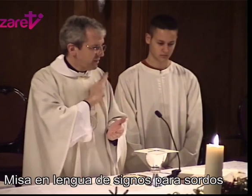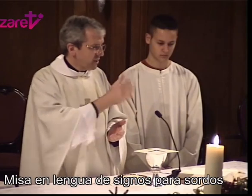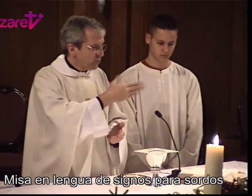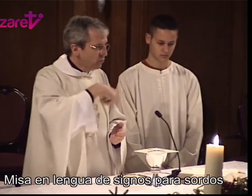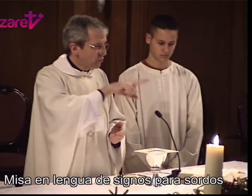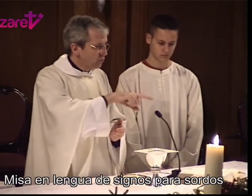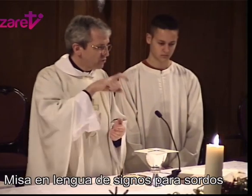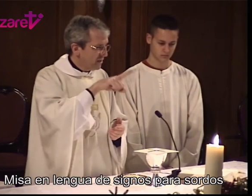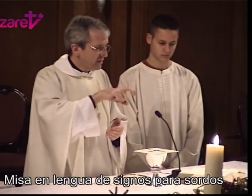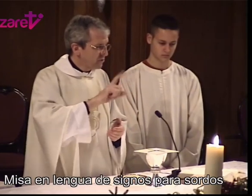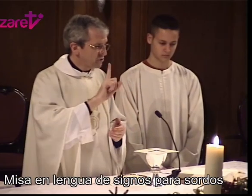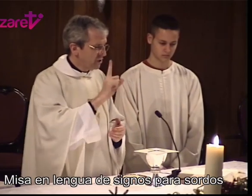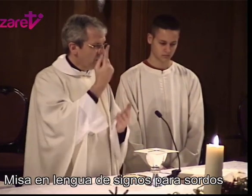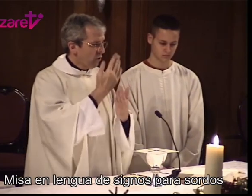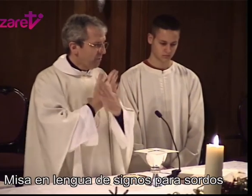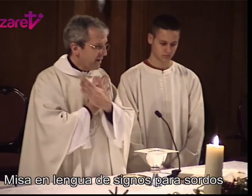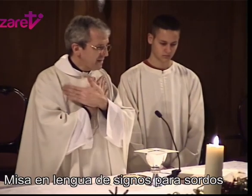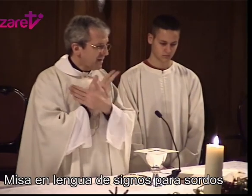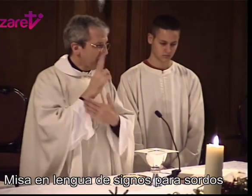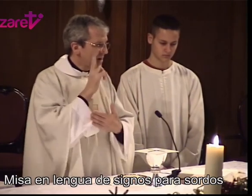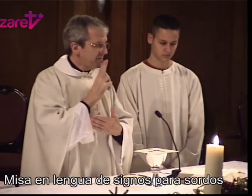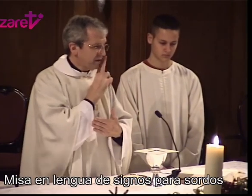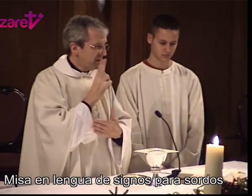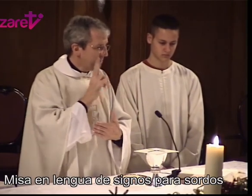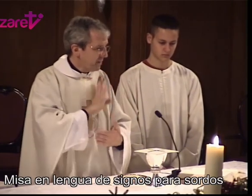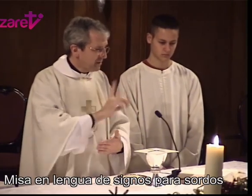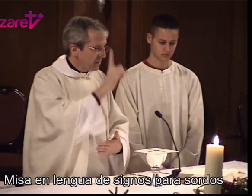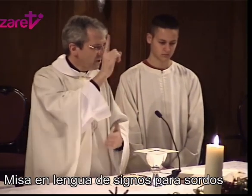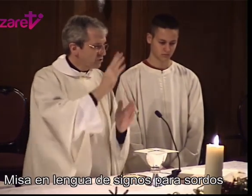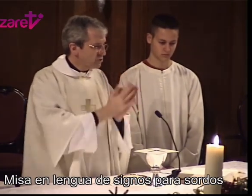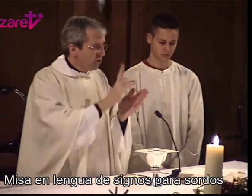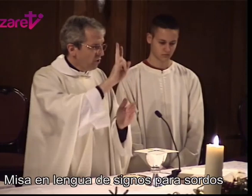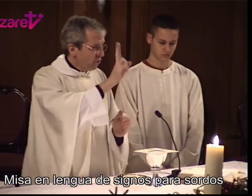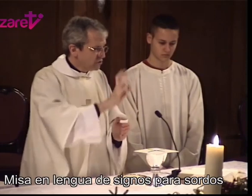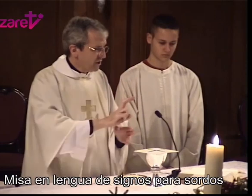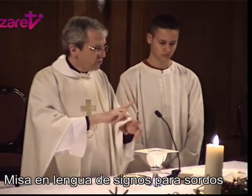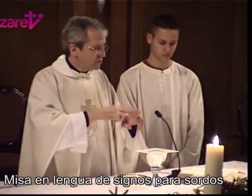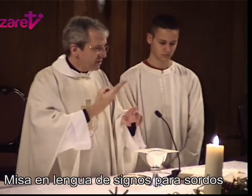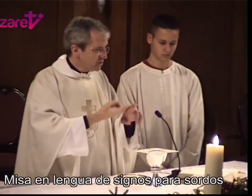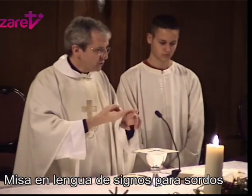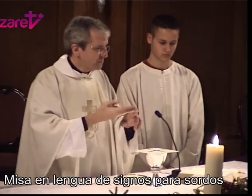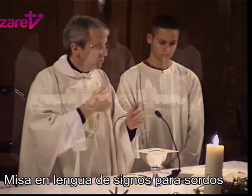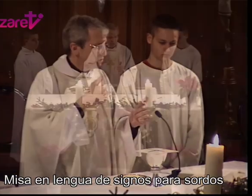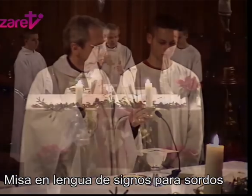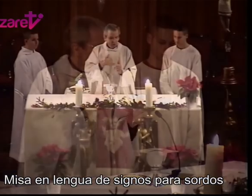heredad junto con tus elegidos, con María, la Virgen Madre de Dios, con San José, su esposo, con